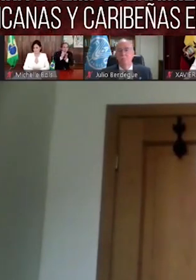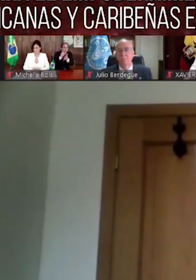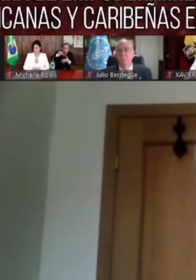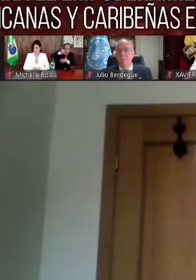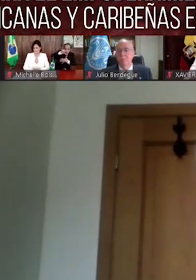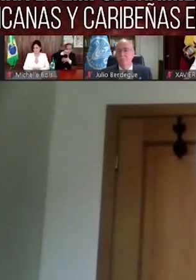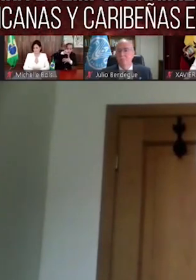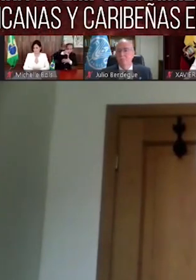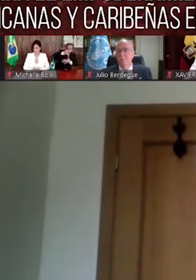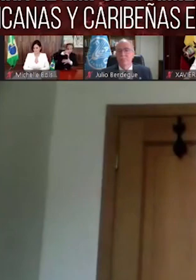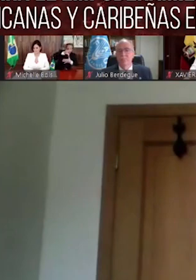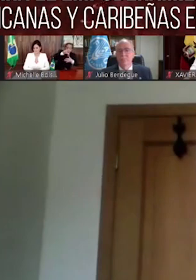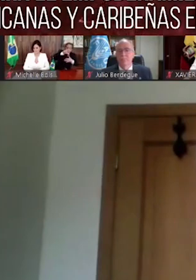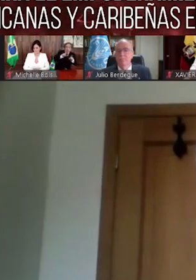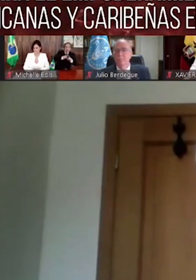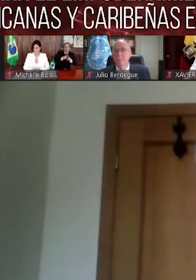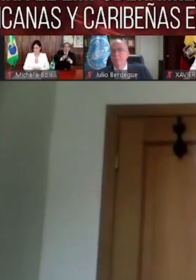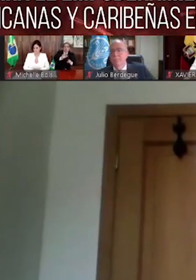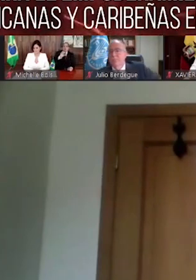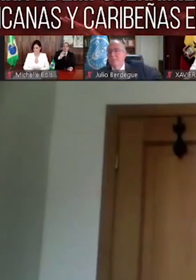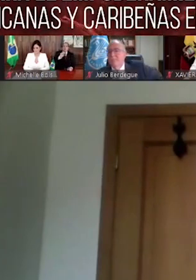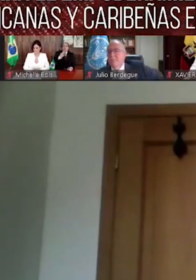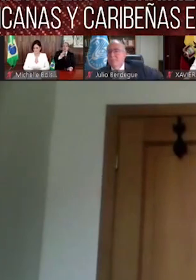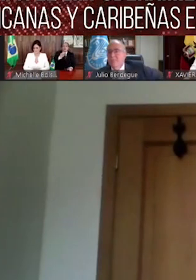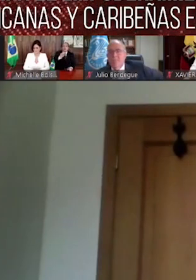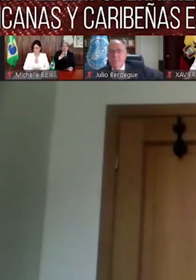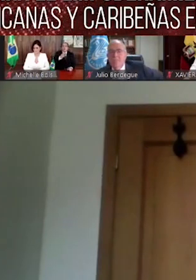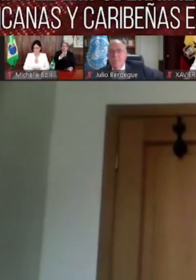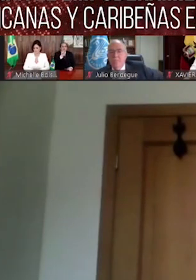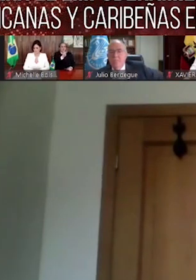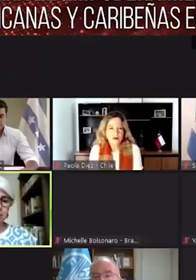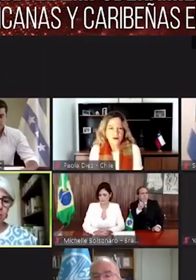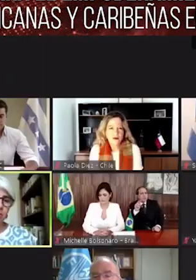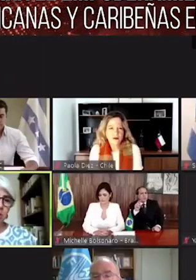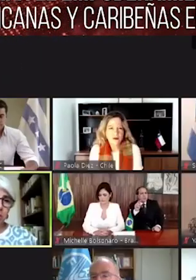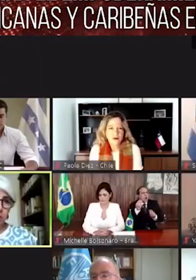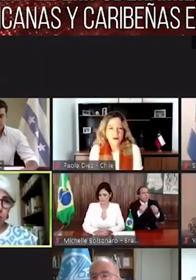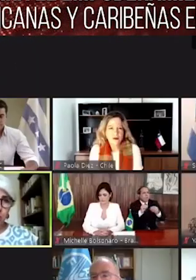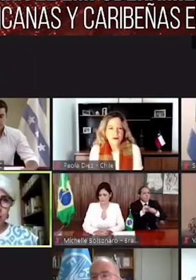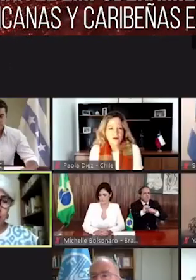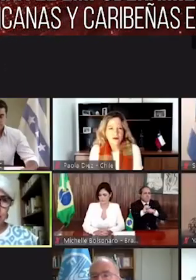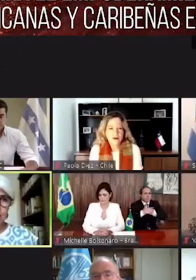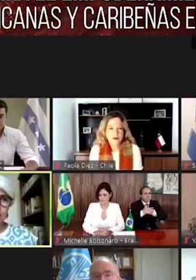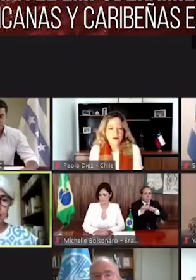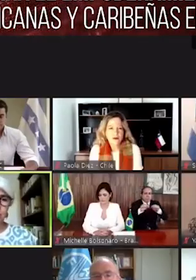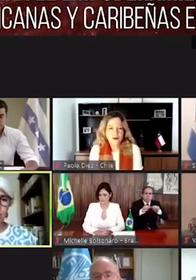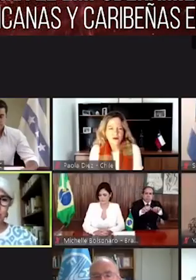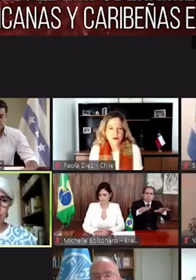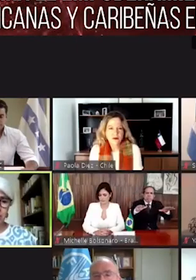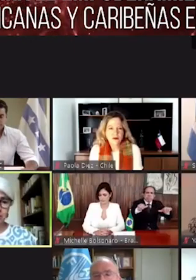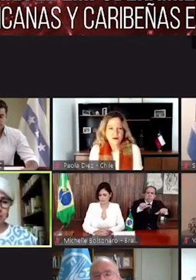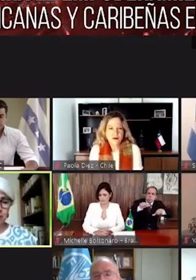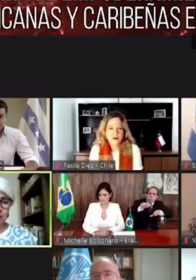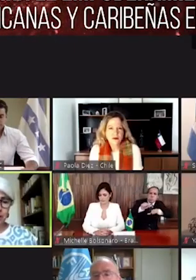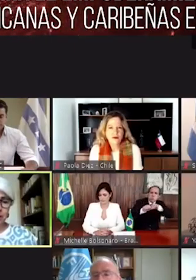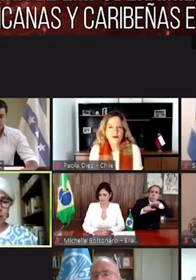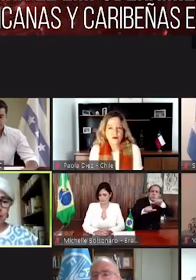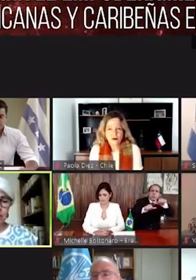la pandemia del COVID-19 el escenario, el incremento del desempleo y la situación de mayor vulnerabilidad en las zonas